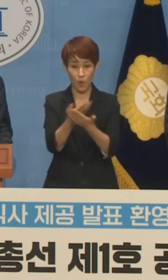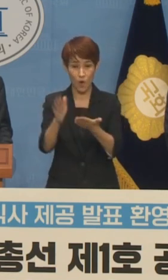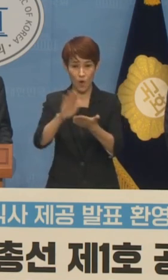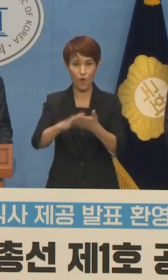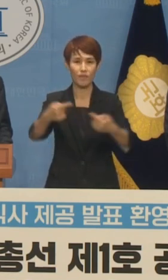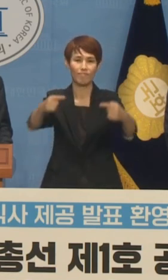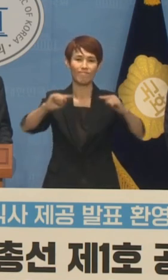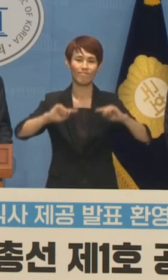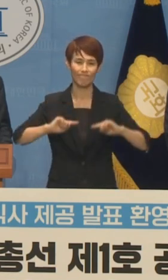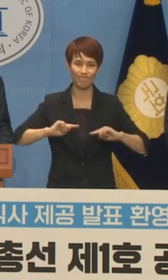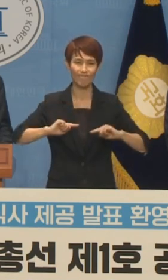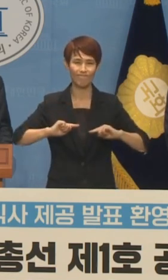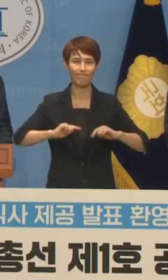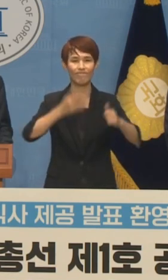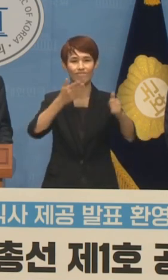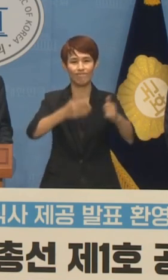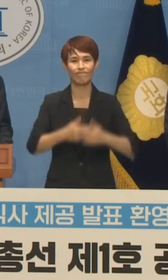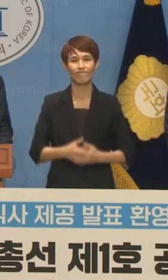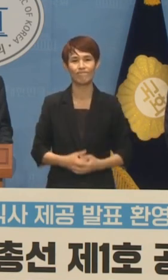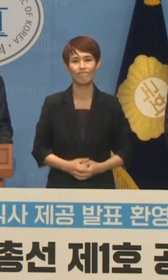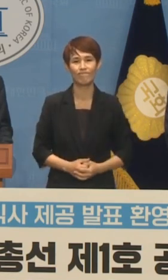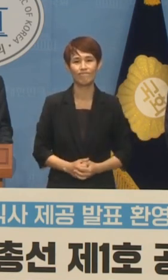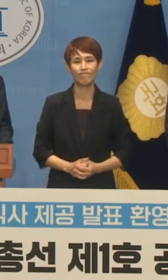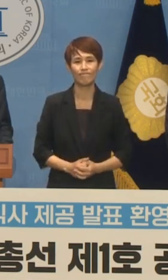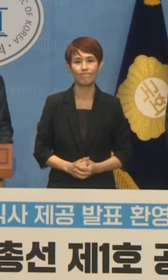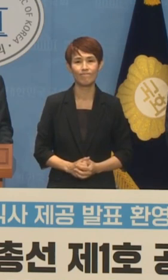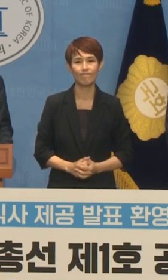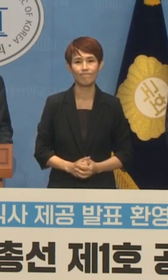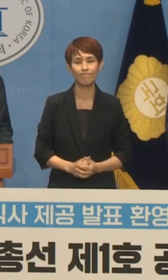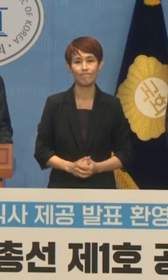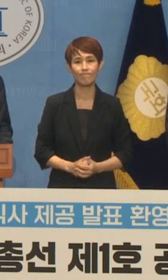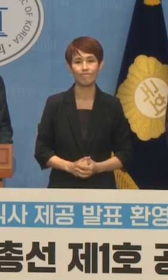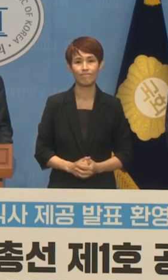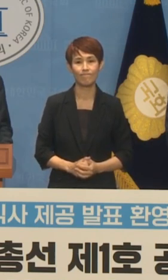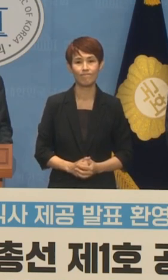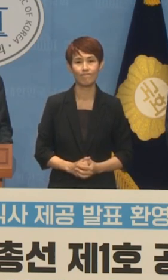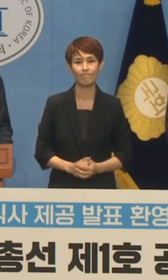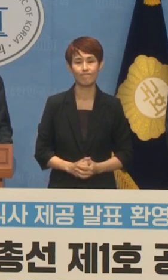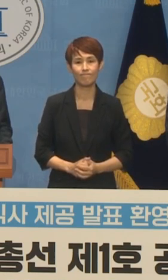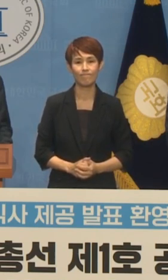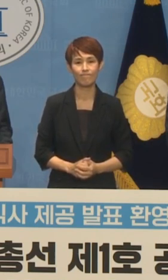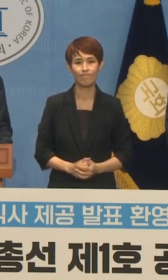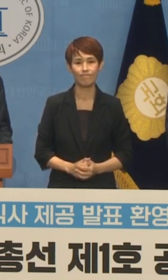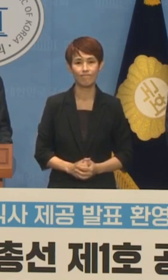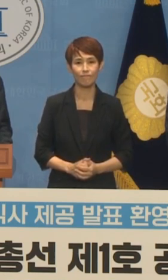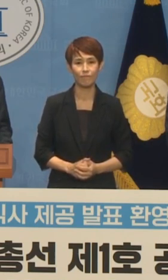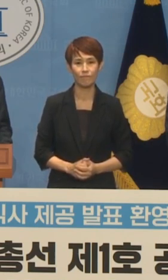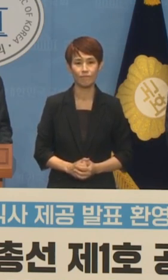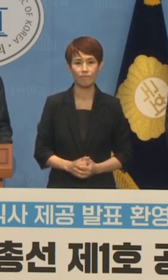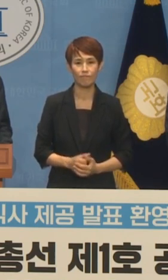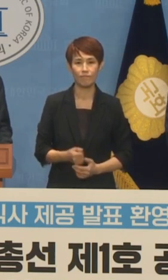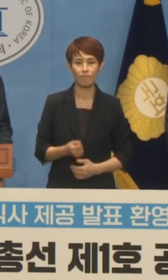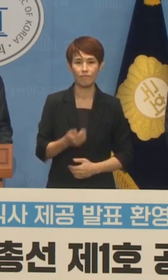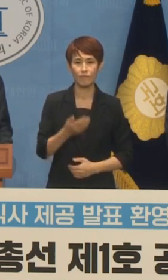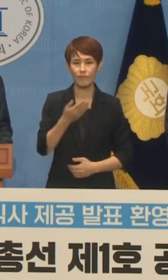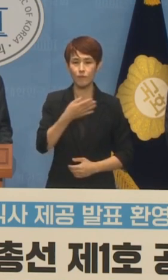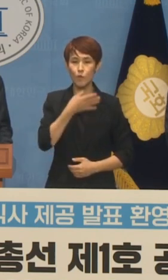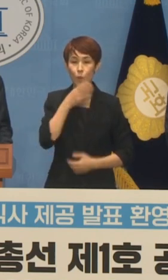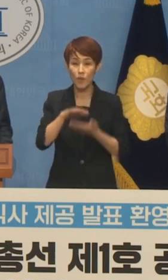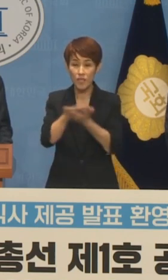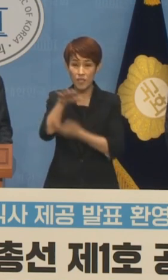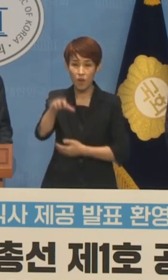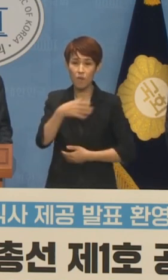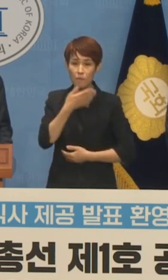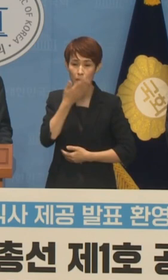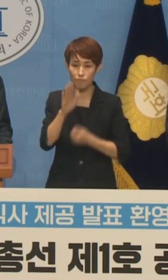것을 요청드립니다. 그리고 실제 아직 그 식사를 제공받지 못하고 있는 그런